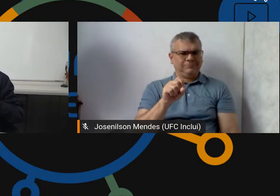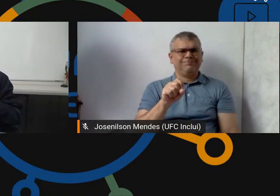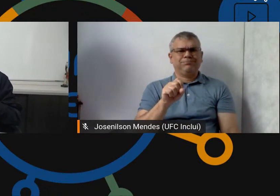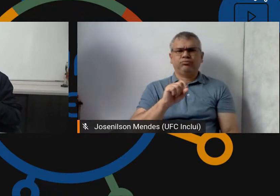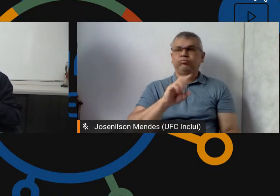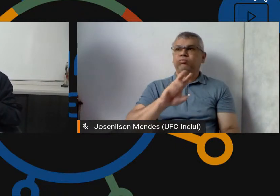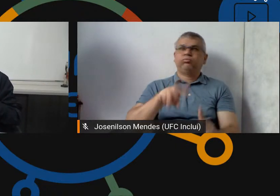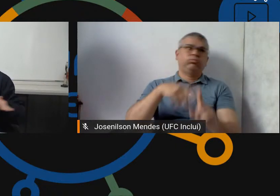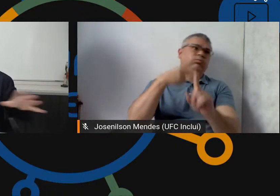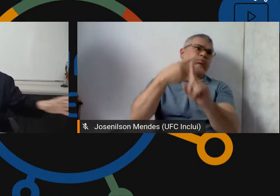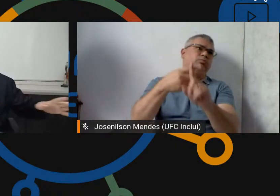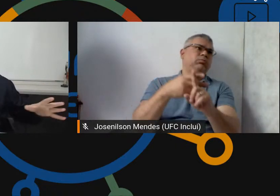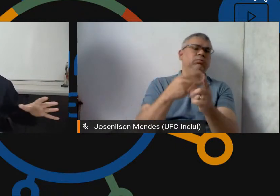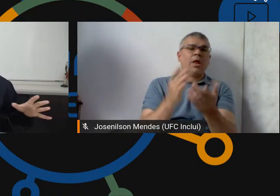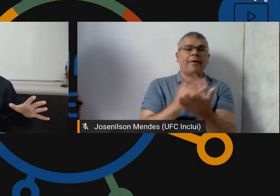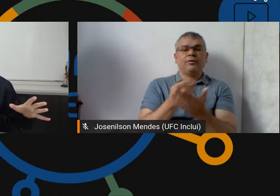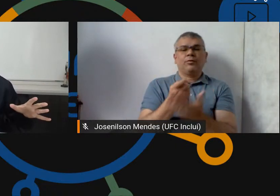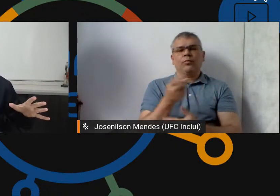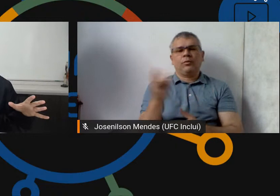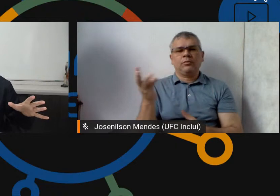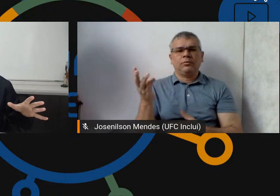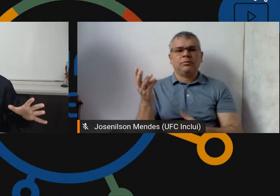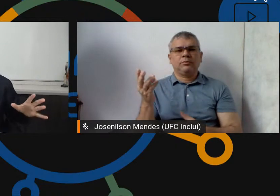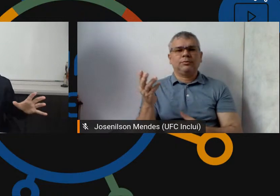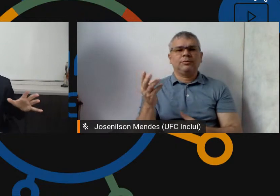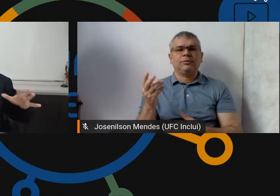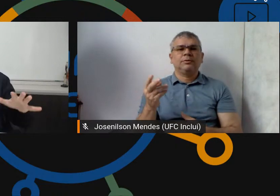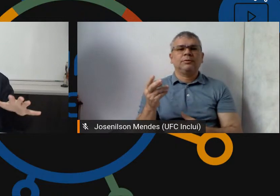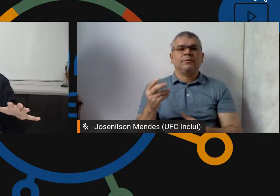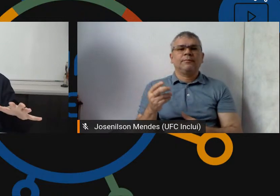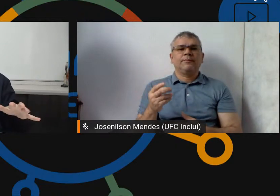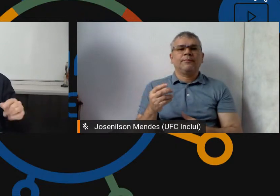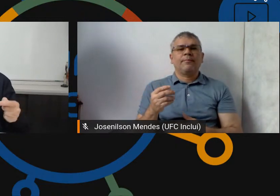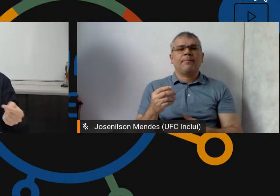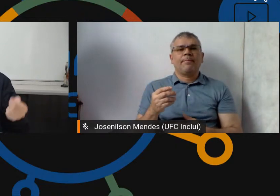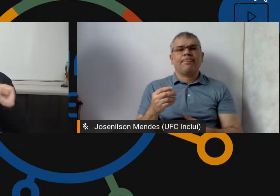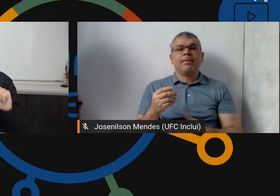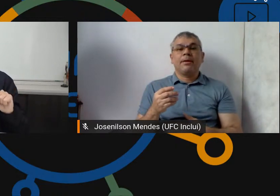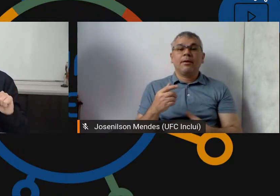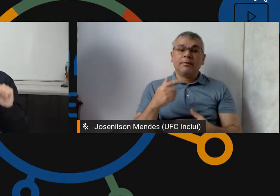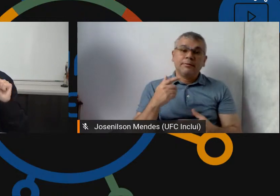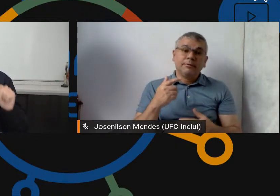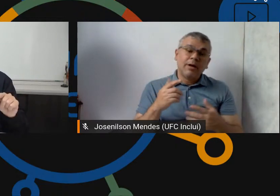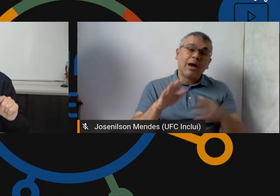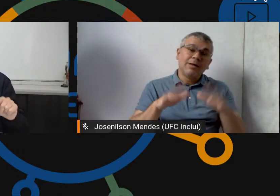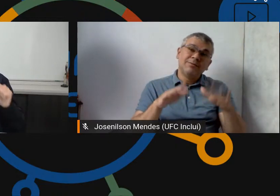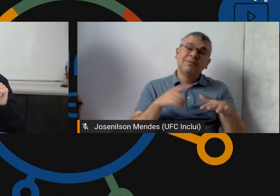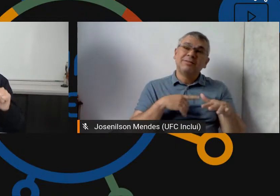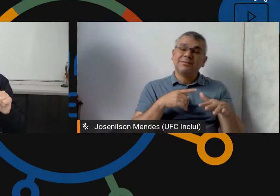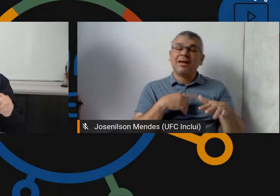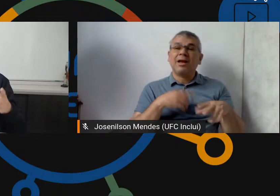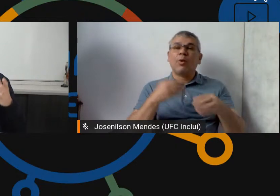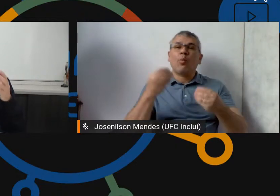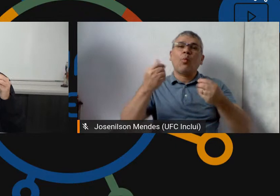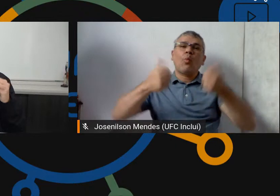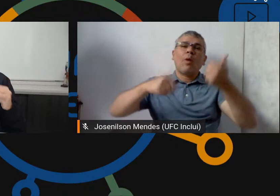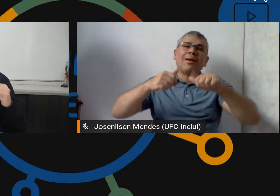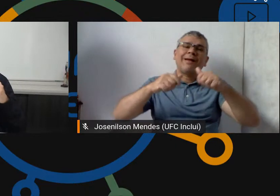Science, ele teve que abrir o critério de qualidade e colocar muito mais coisas. Há situações raras em que a